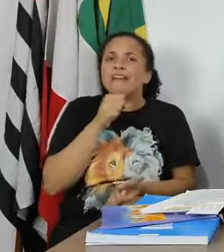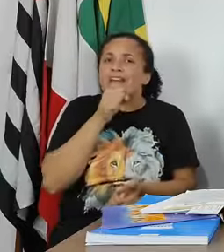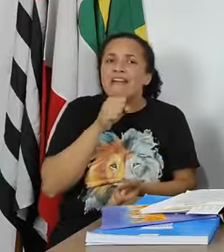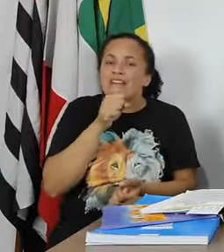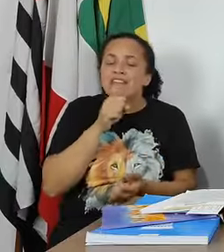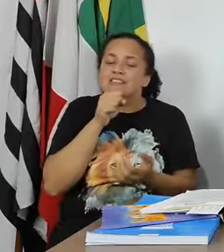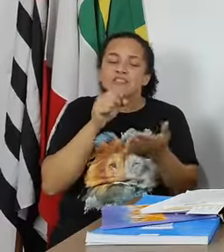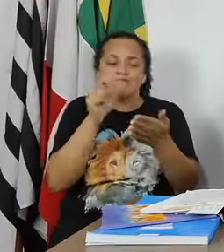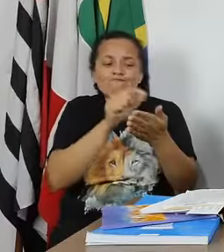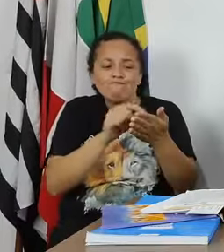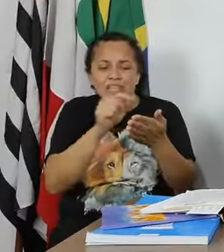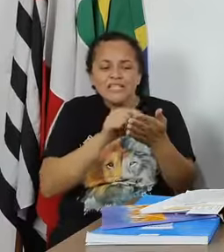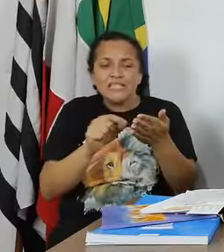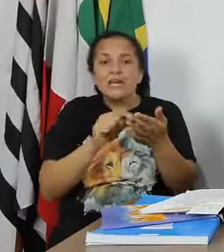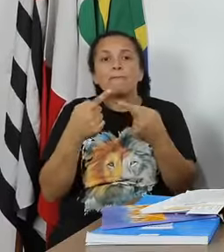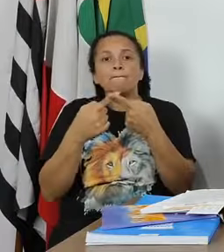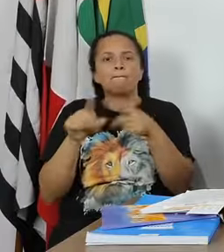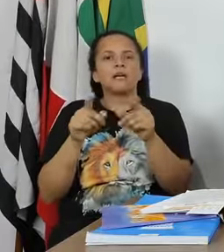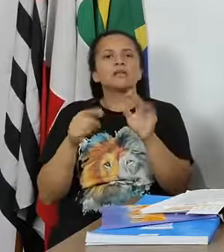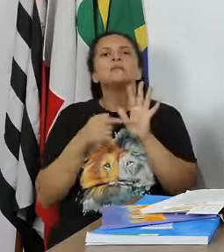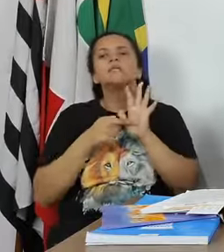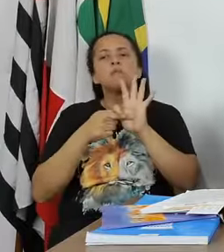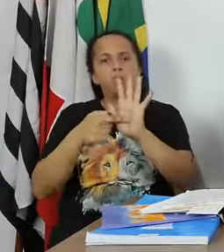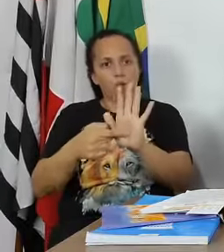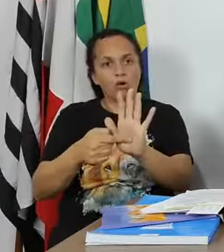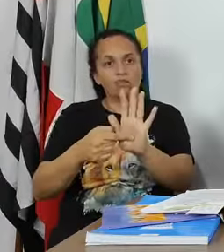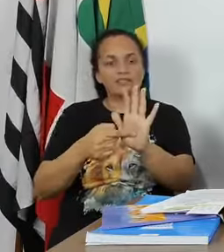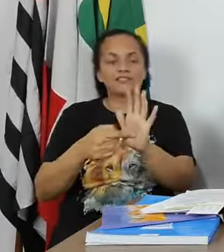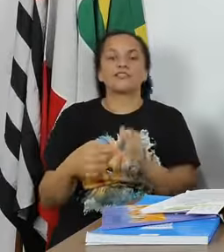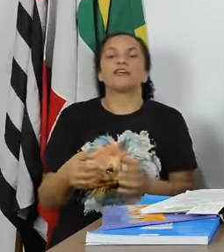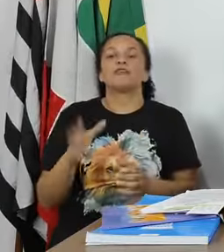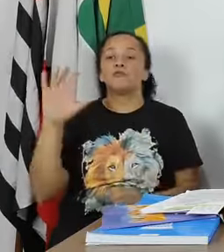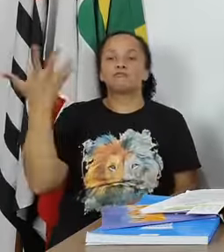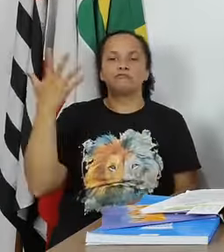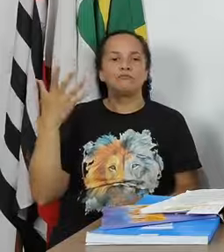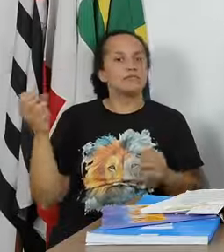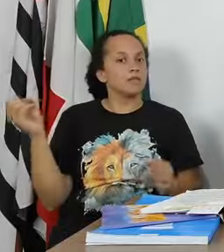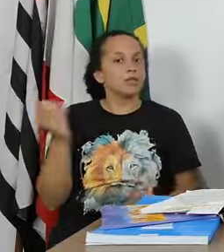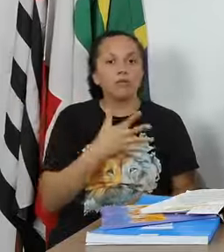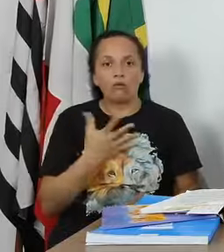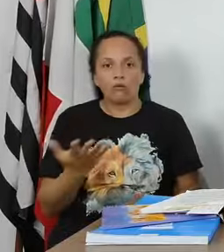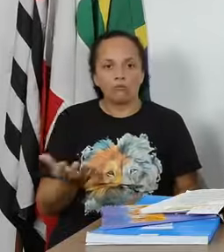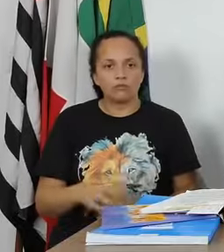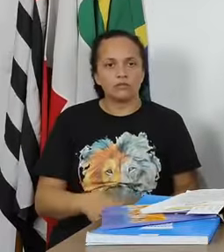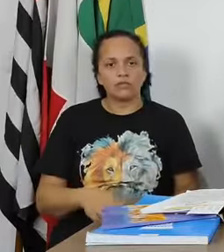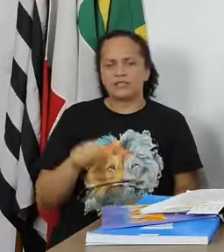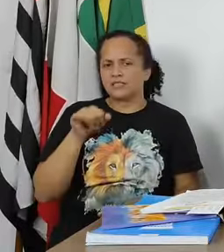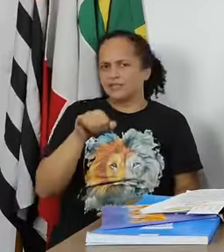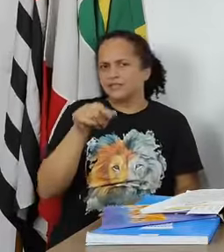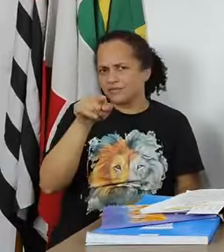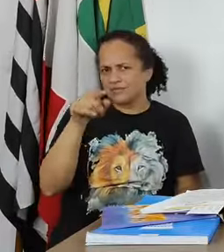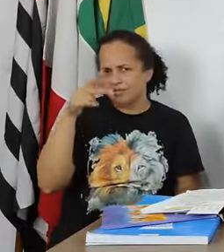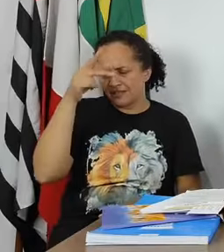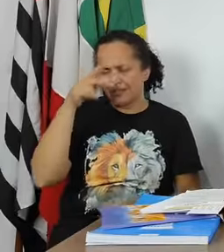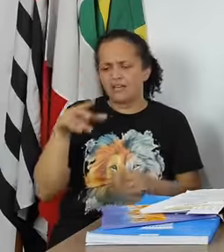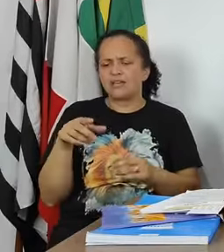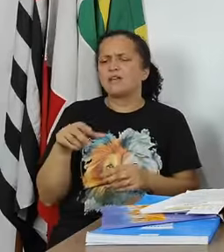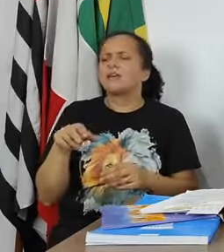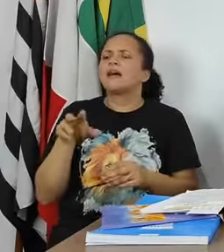uma realidade que nós vivemos assim, excepcional. Se você pega uma pessoa desconhecida e fala que a Bíblia foi escrita há 2000 anos